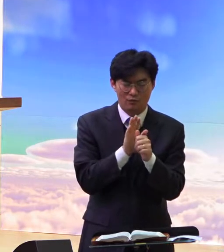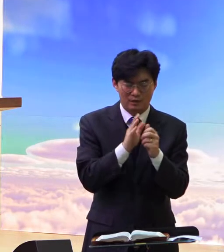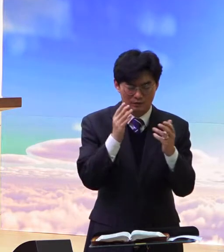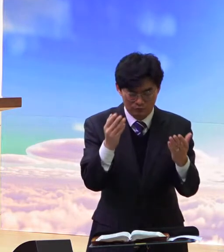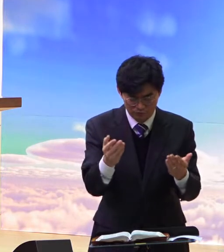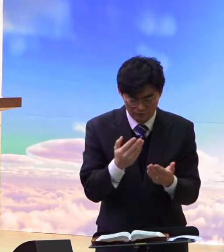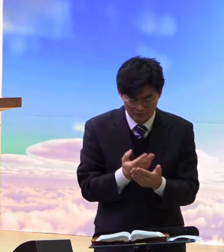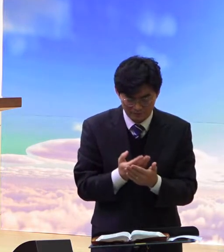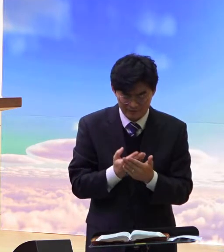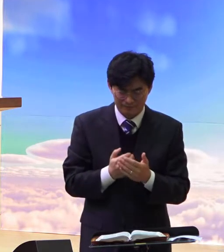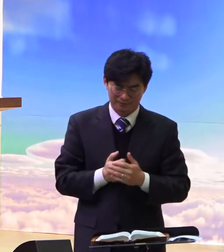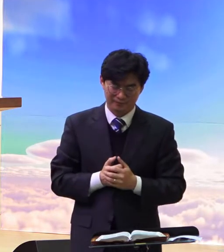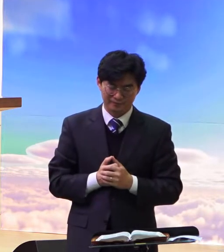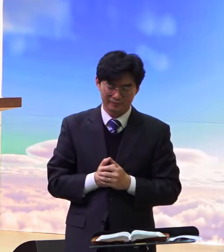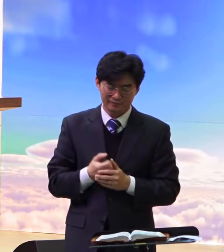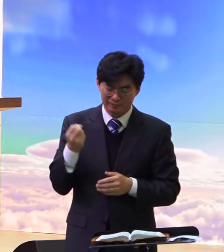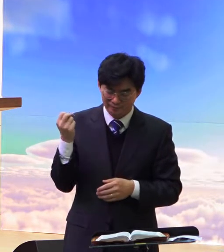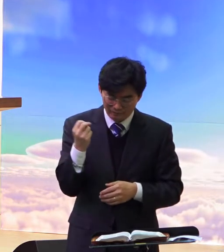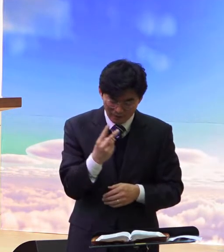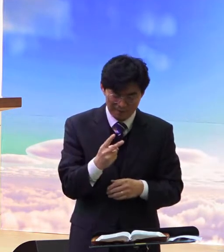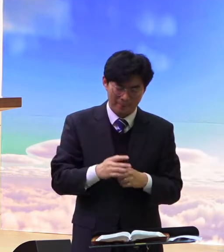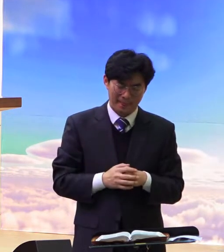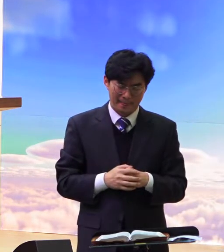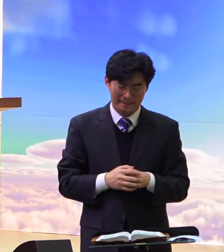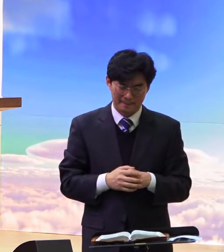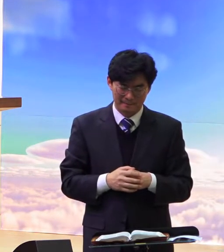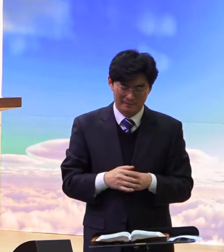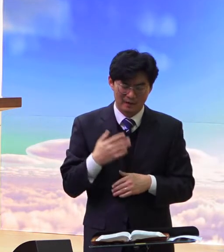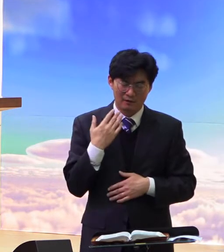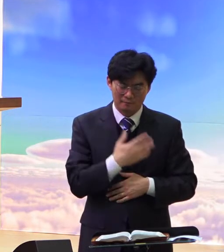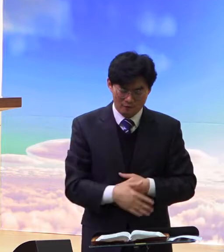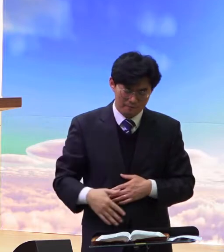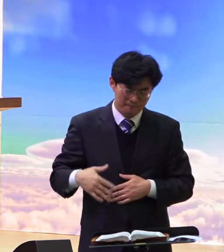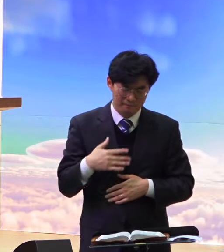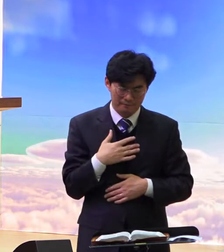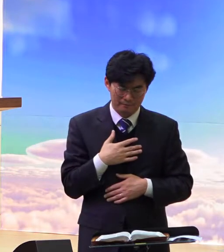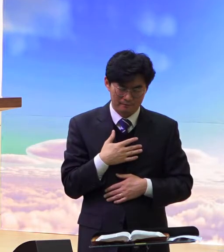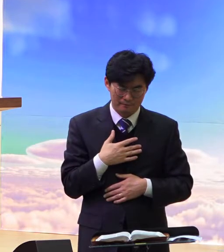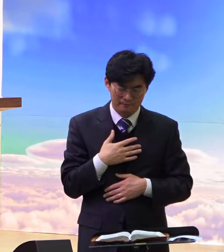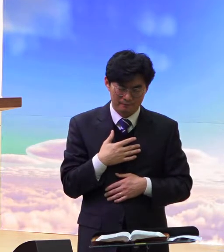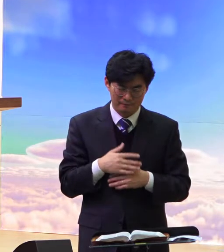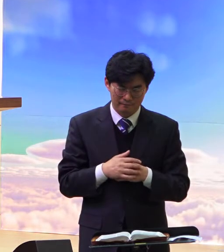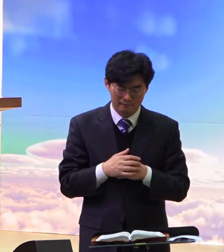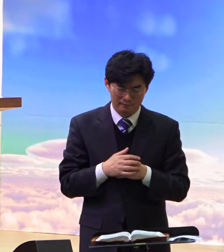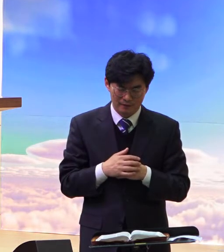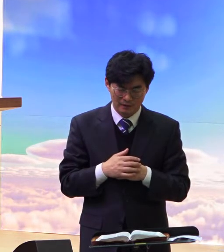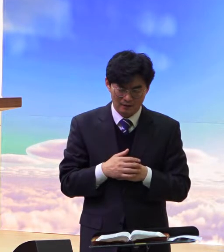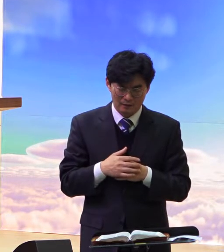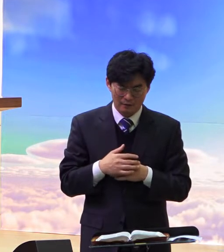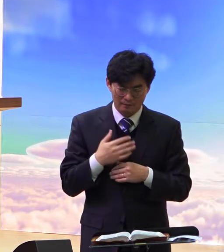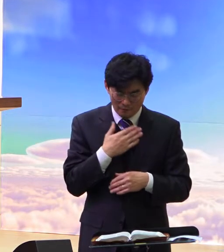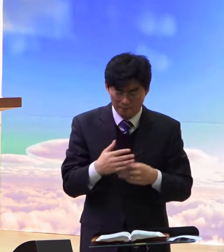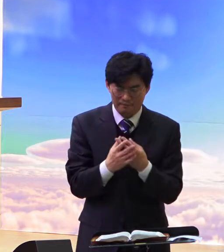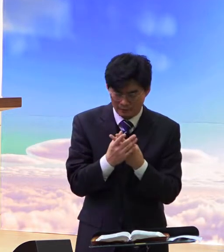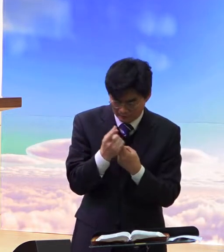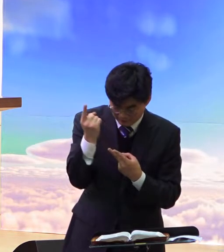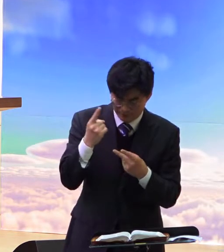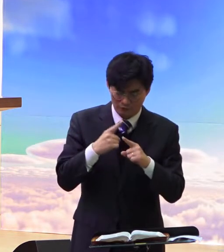주시옵소서. 또한 몸의 지체가 하나이듯이 섬기는 교육자와